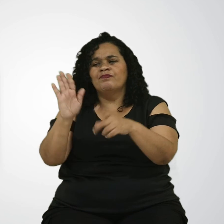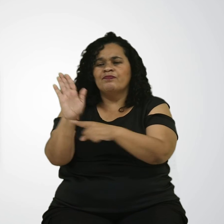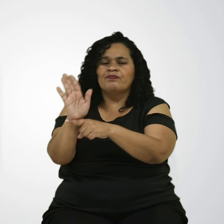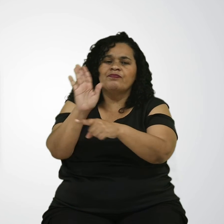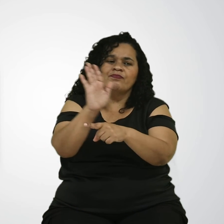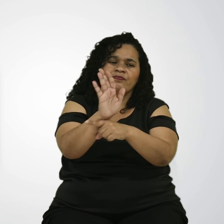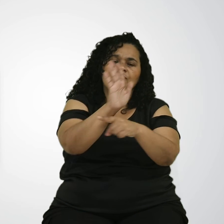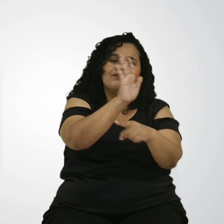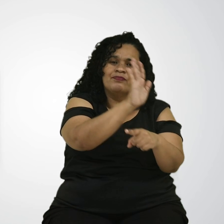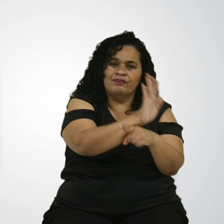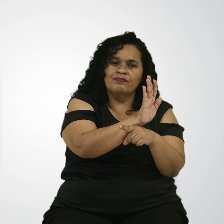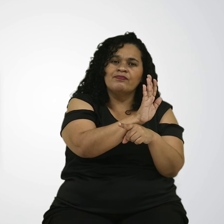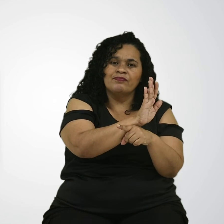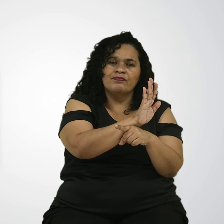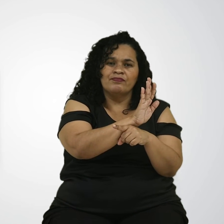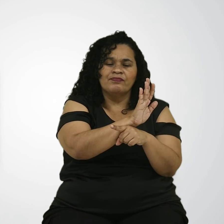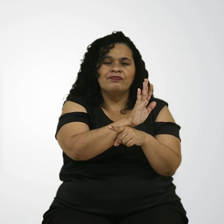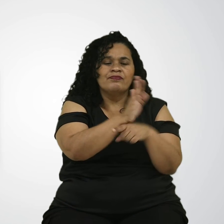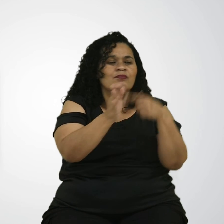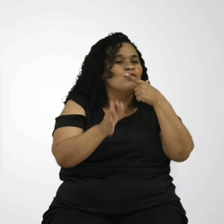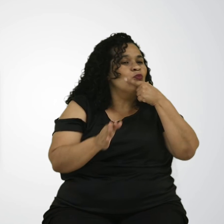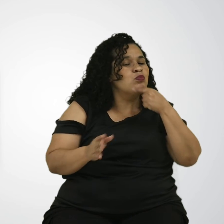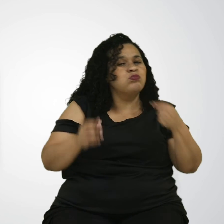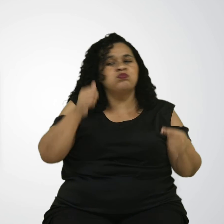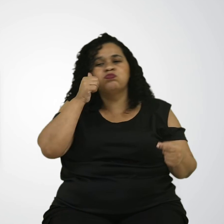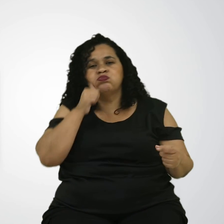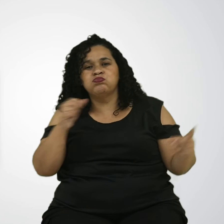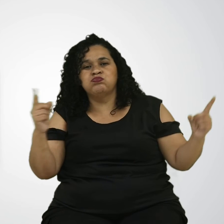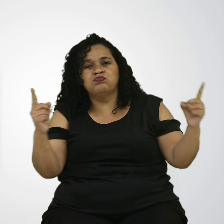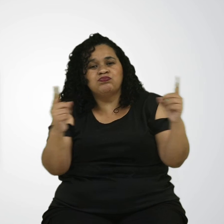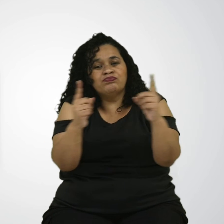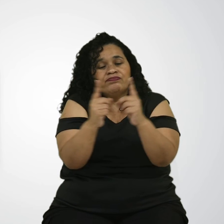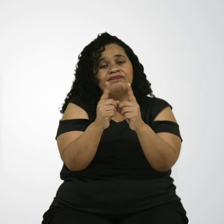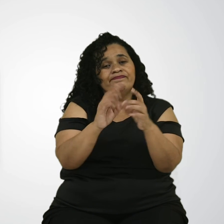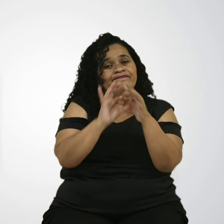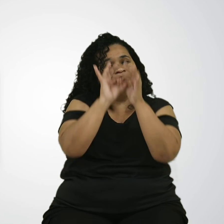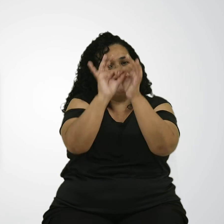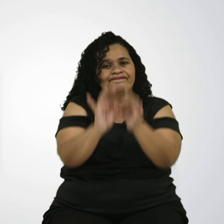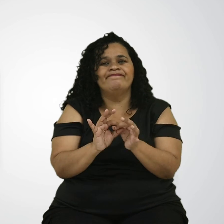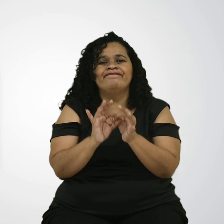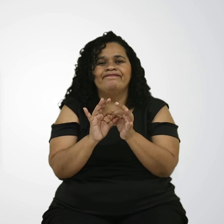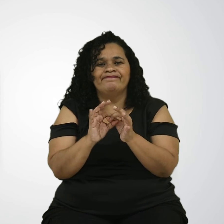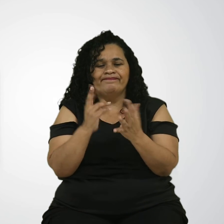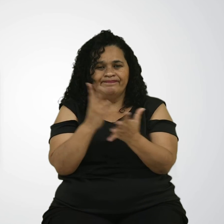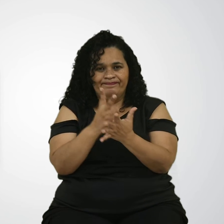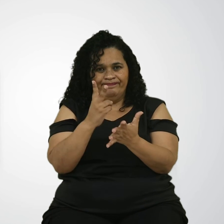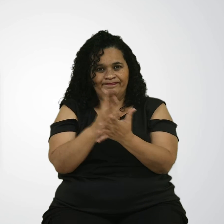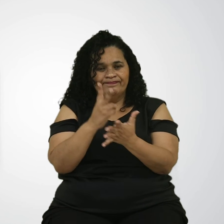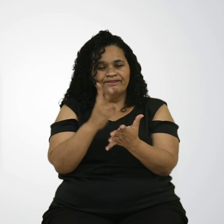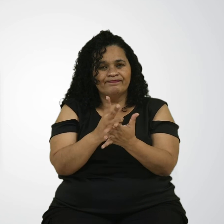sua esposa. É muito importante. Calça o chinelo de vez em quando, né? Exatamente. Sabe?